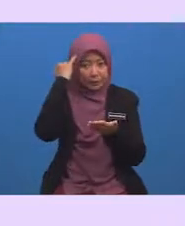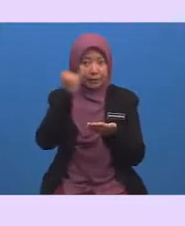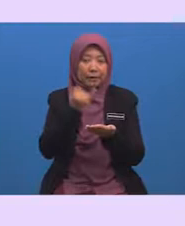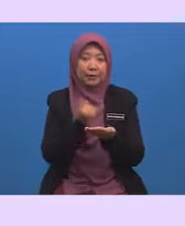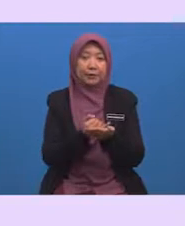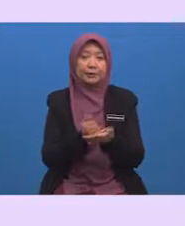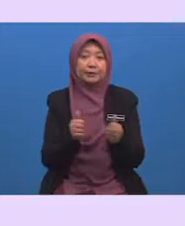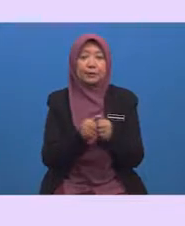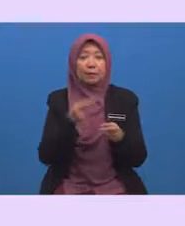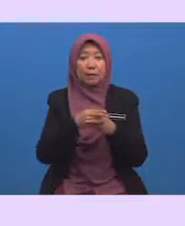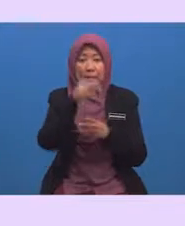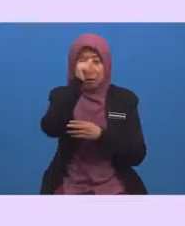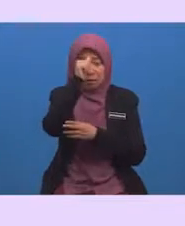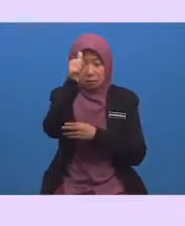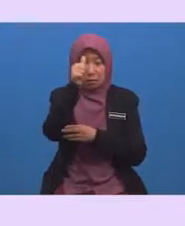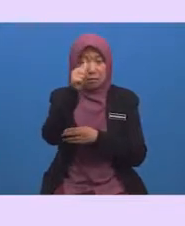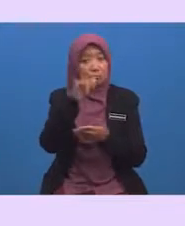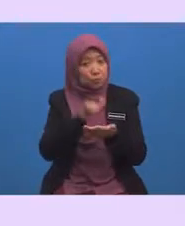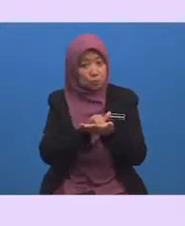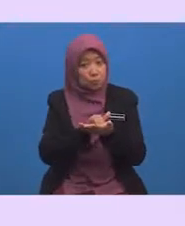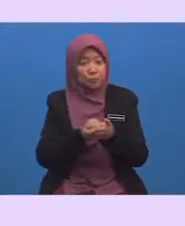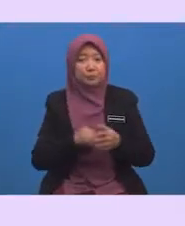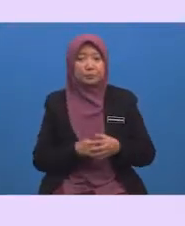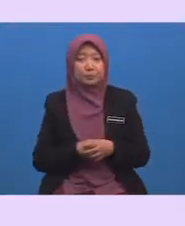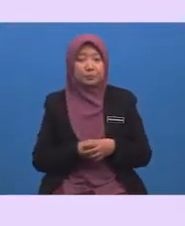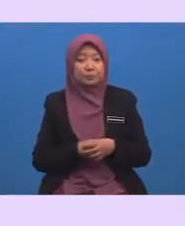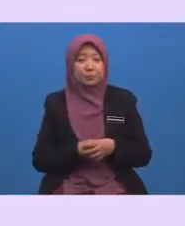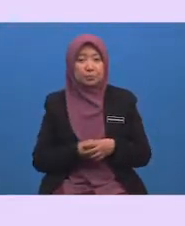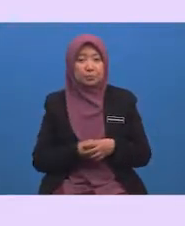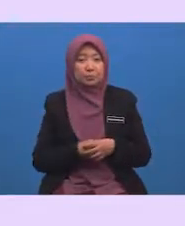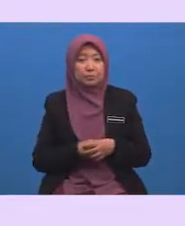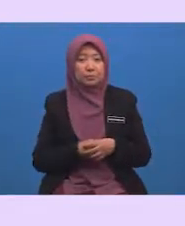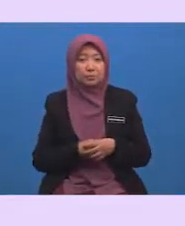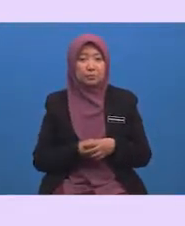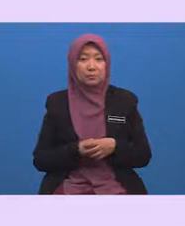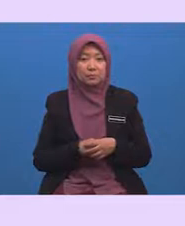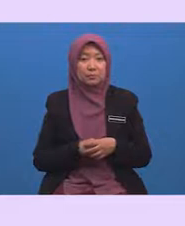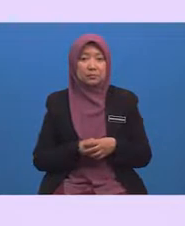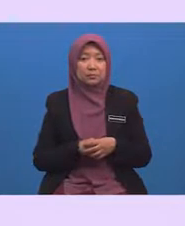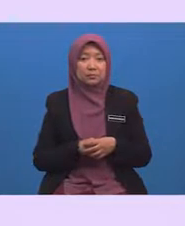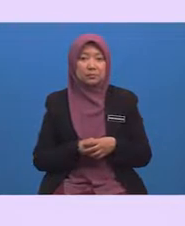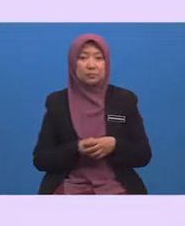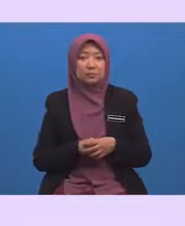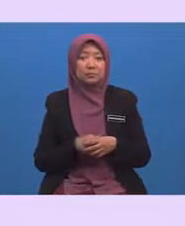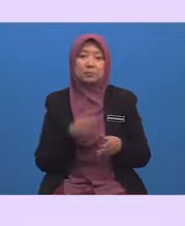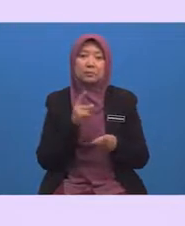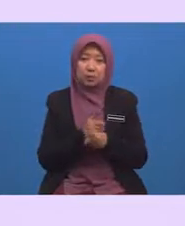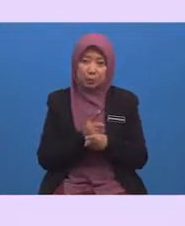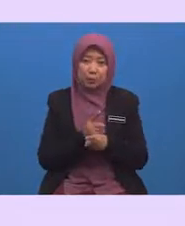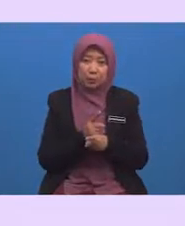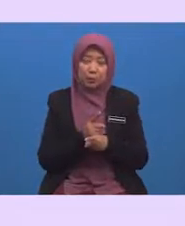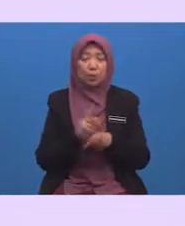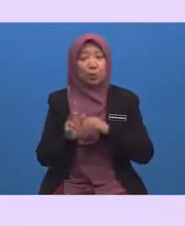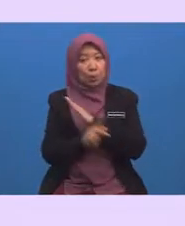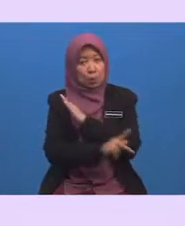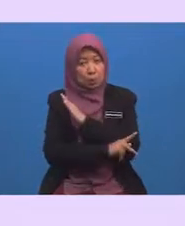Allah Ar-Rahman dan Ar-Rahim. Ya, betul tu murid-murid.